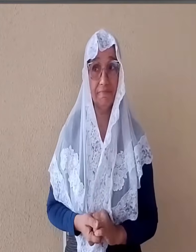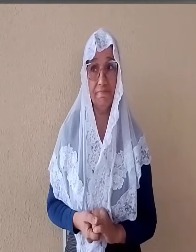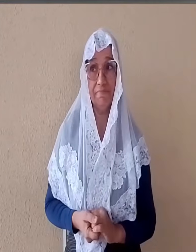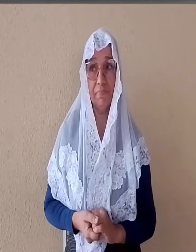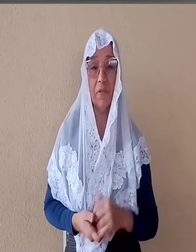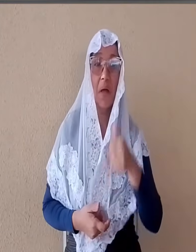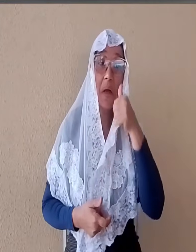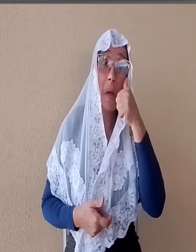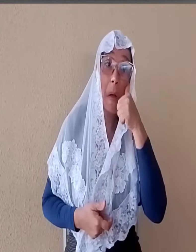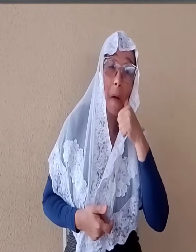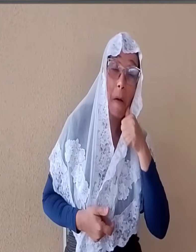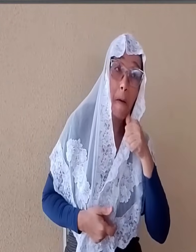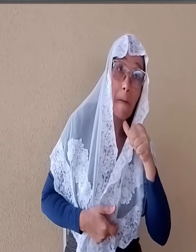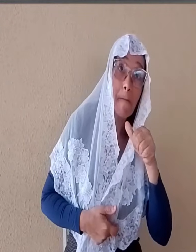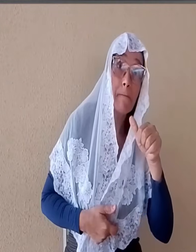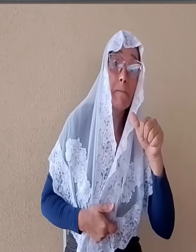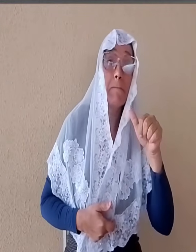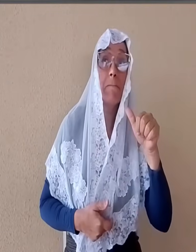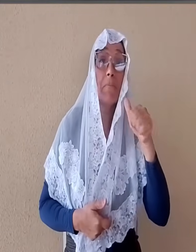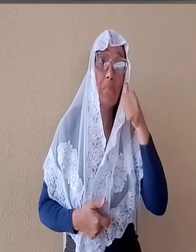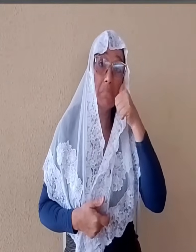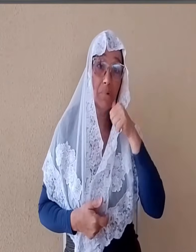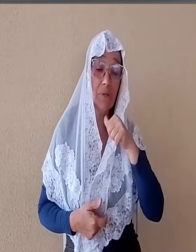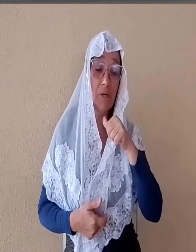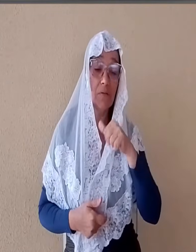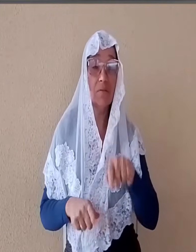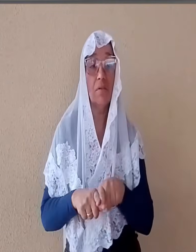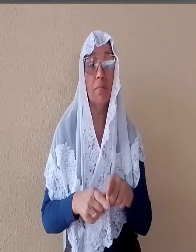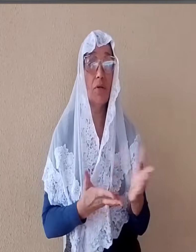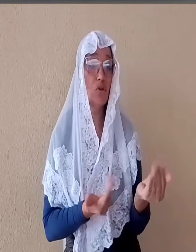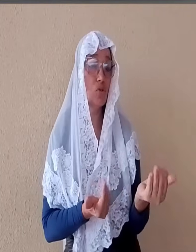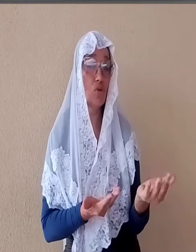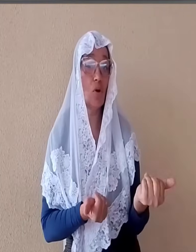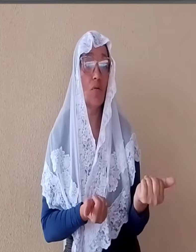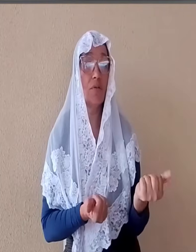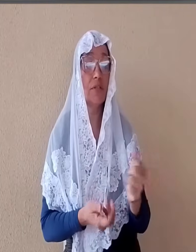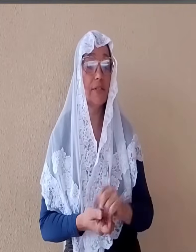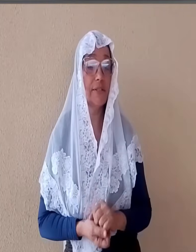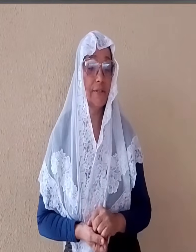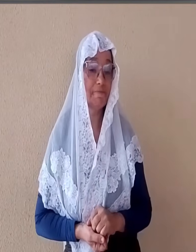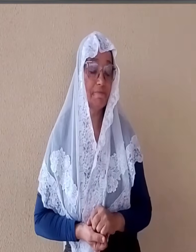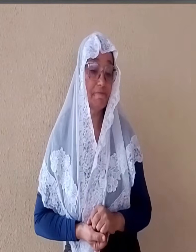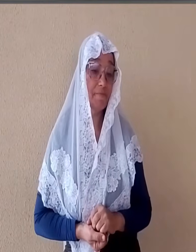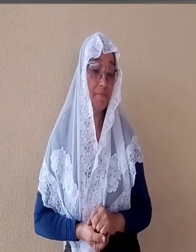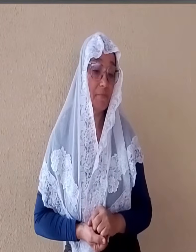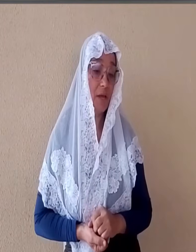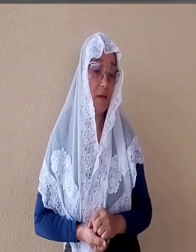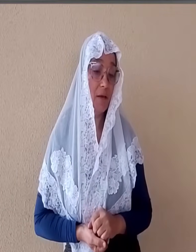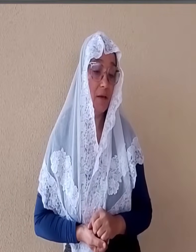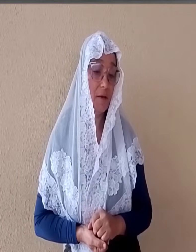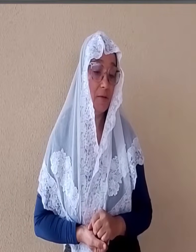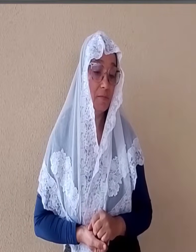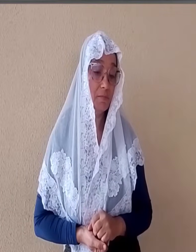bebê. 600.000 andando a pé. E naquele meio, irmãos, bendito é o nome do Senhor, veio